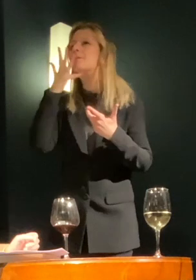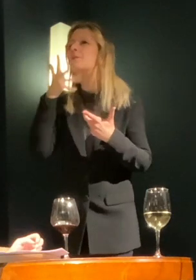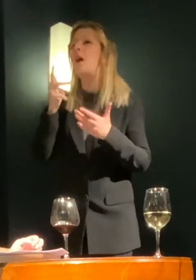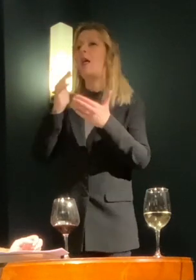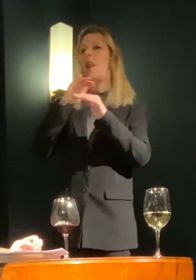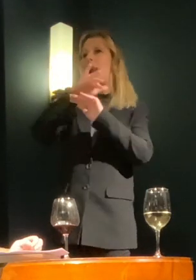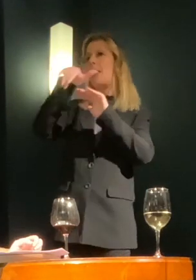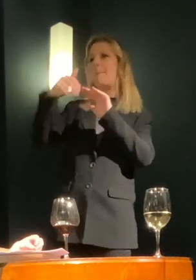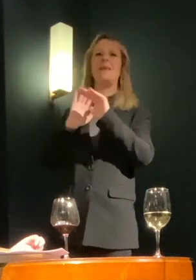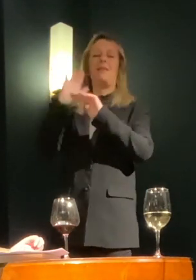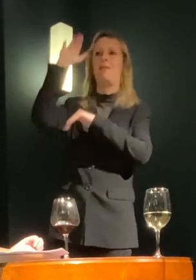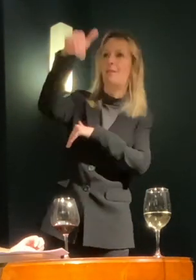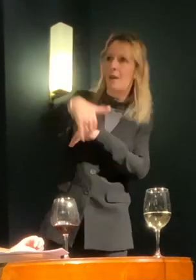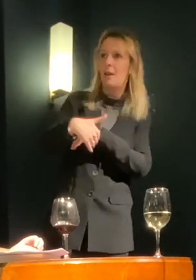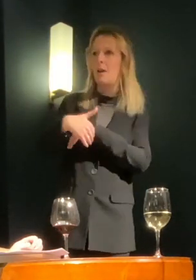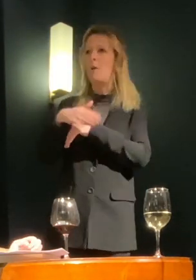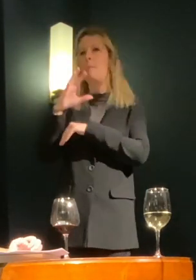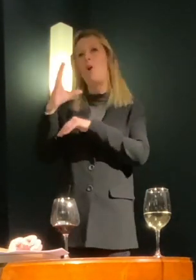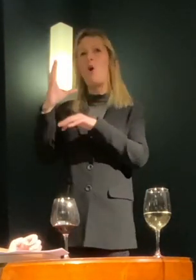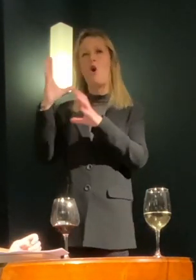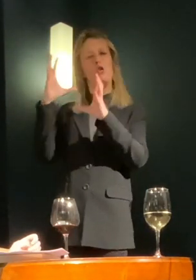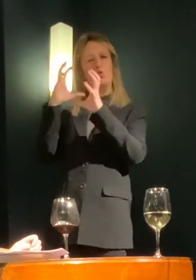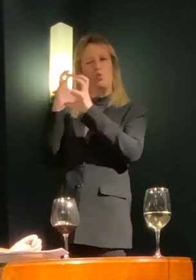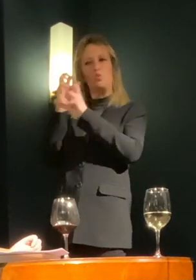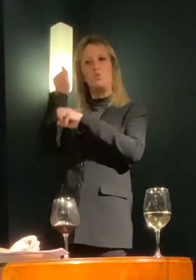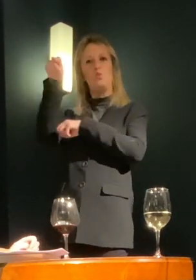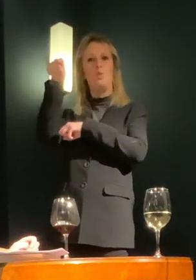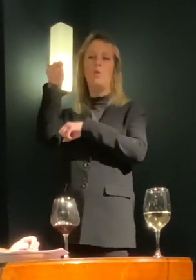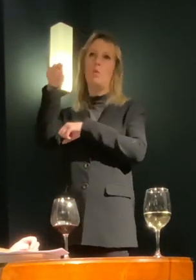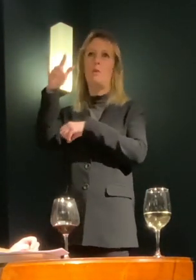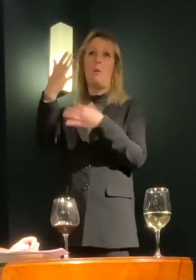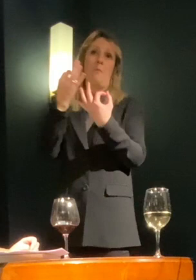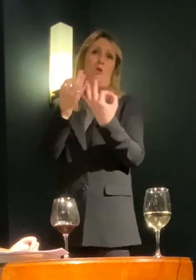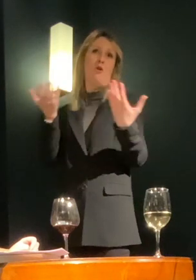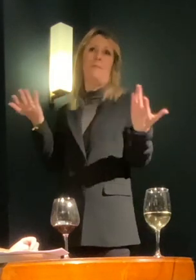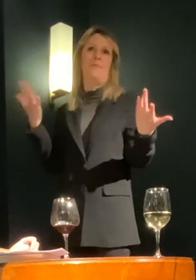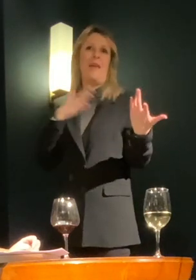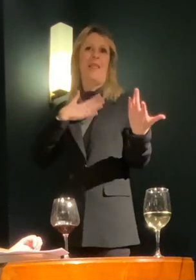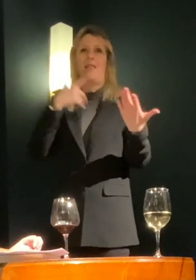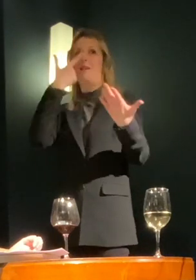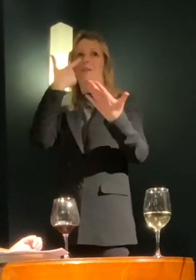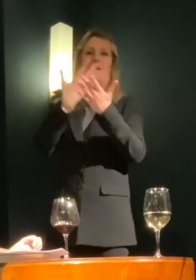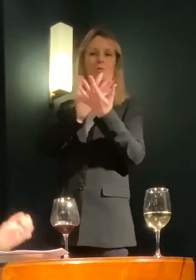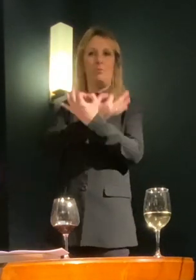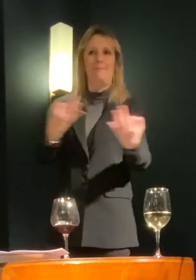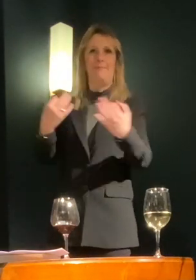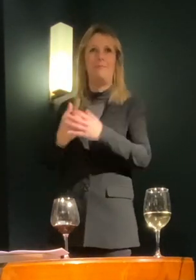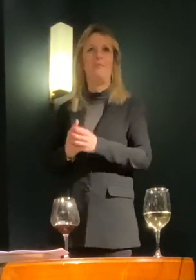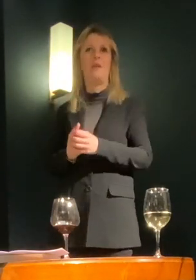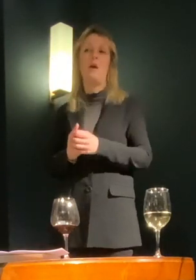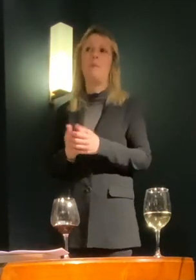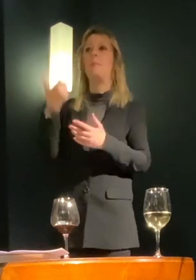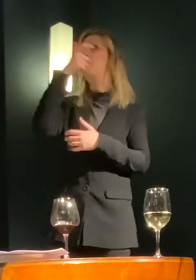la seduttività, la seduzione del lato oscuro, che è una cosa secondo me fisiologica, perché poi a un certo punto appunto sei, diciamo,